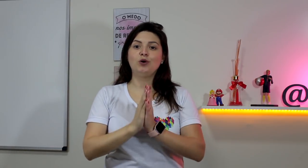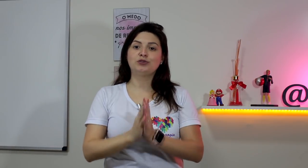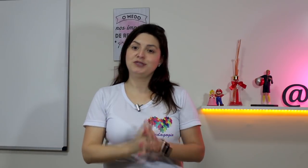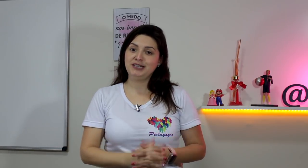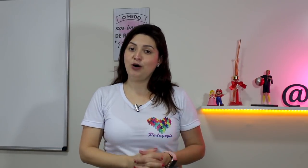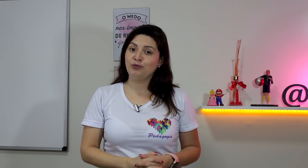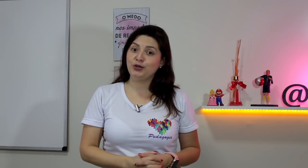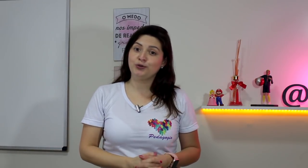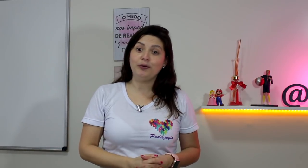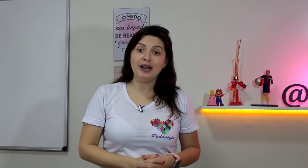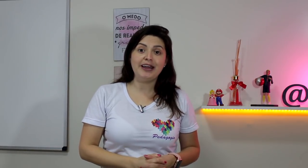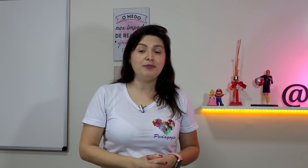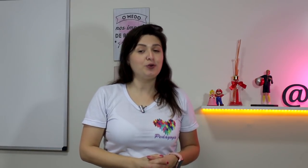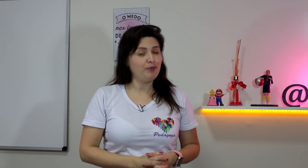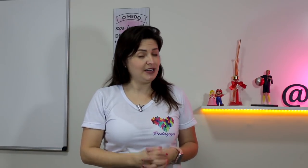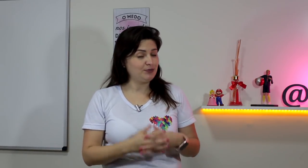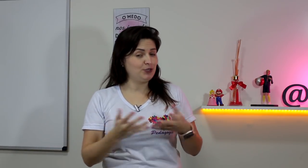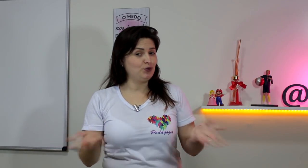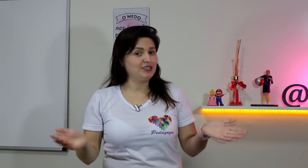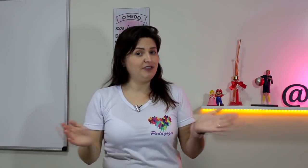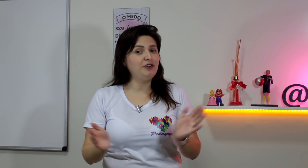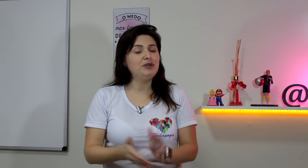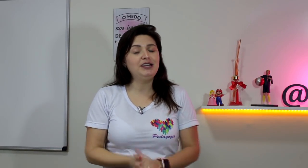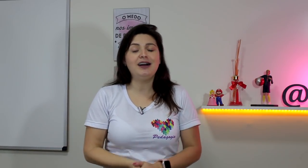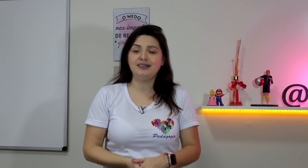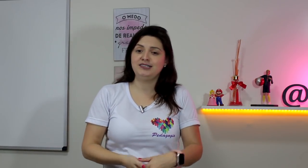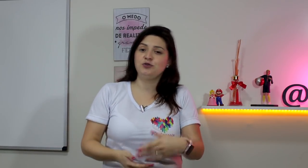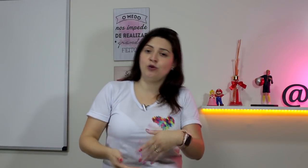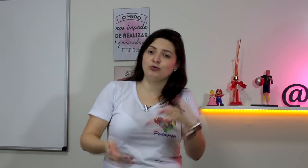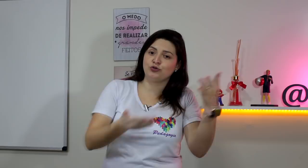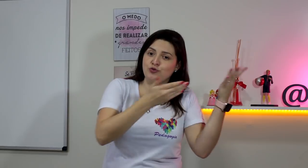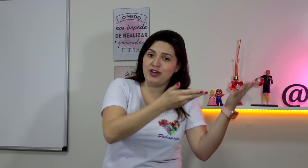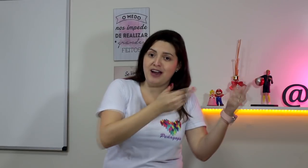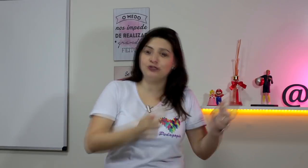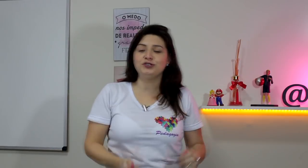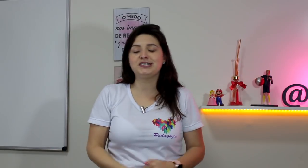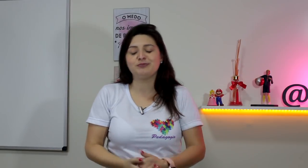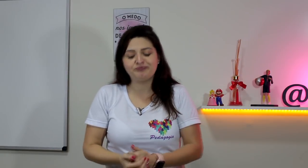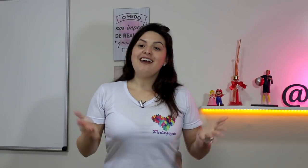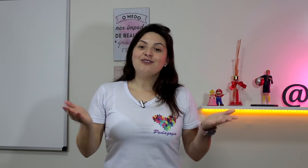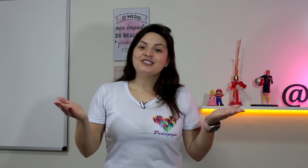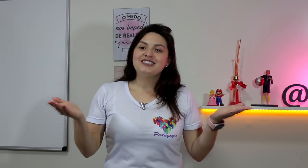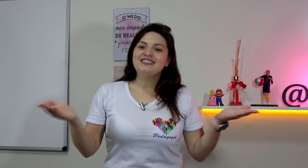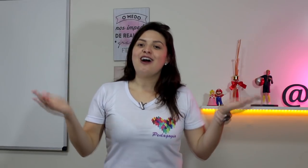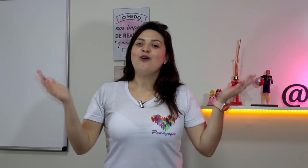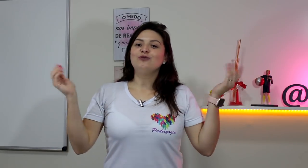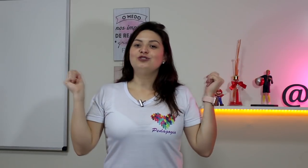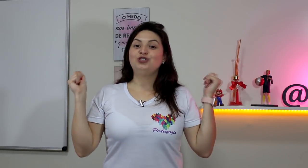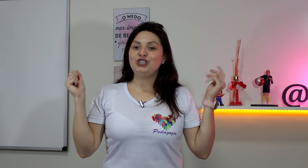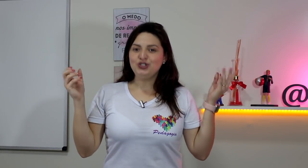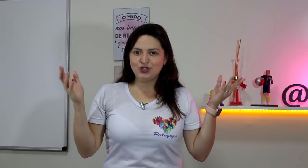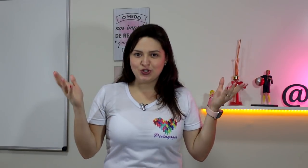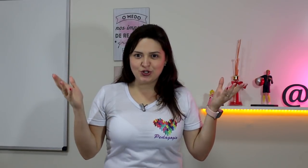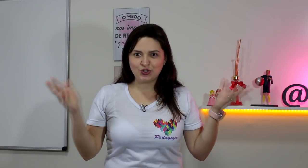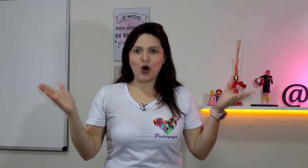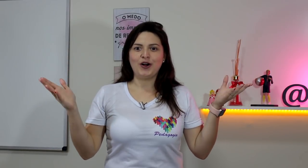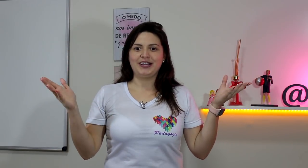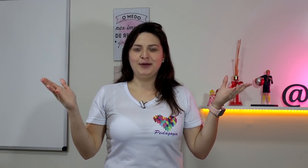outro sinal muito polêmico para as pessoas da família, assim como dos cunhados, é o sinal de sogra.